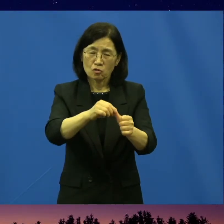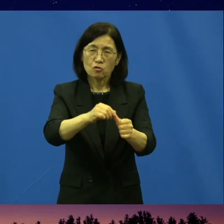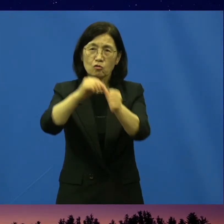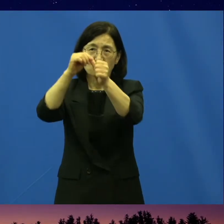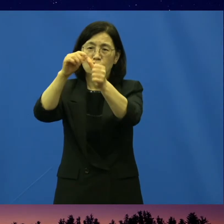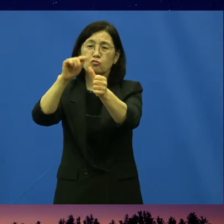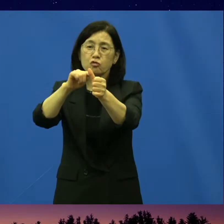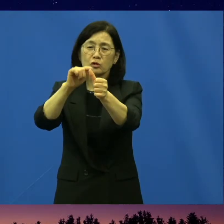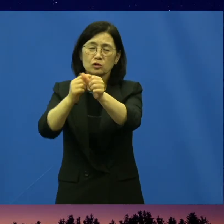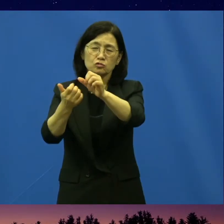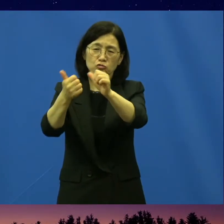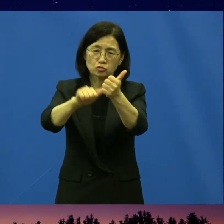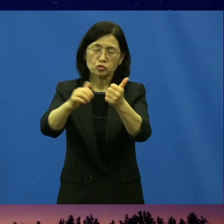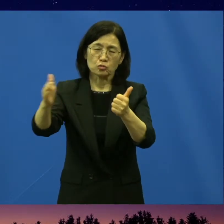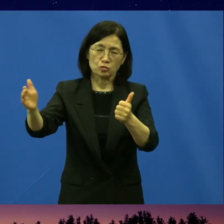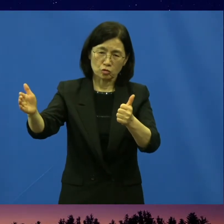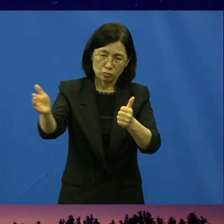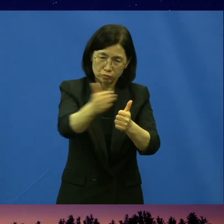죽음으로부터의 구원이에요.